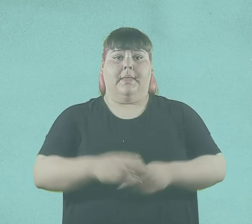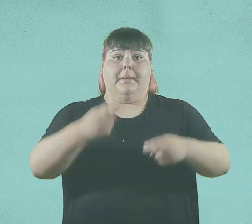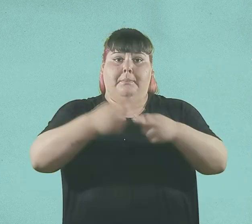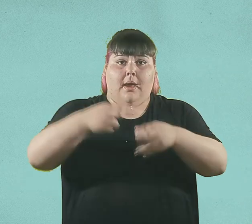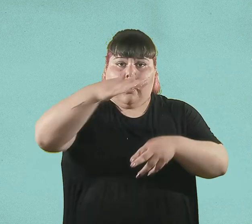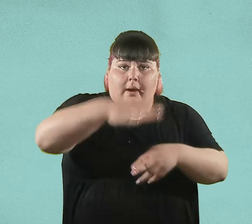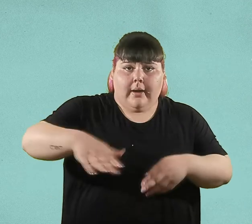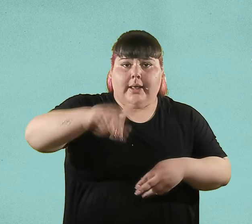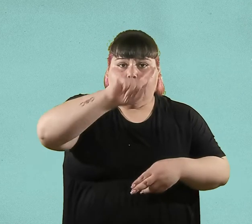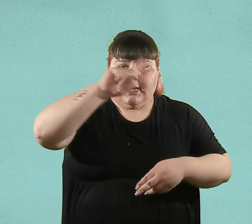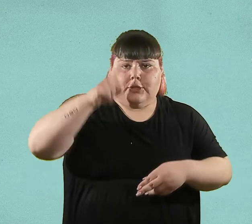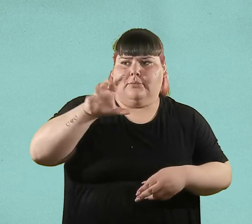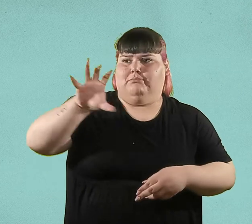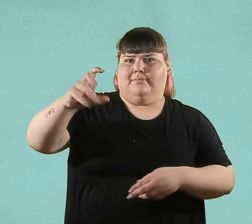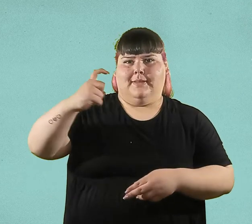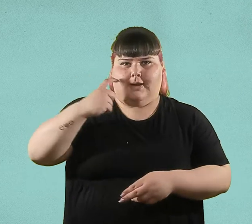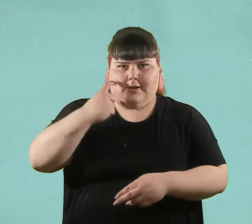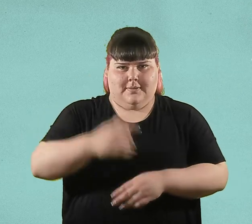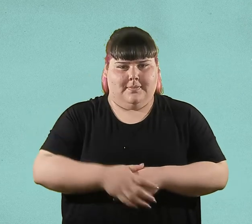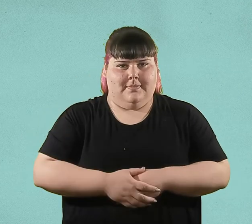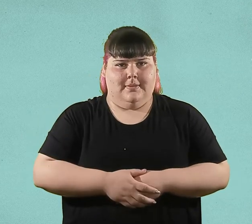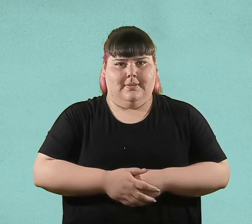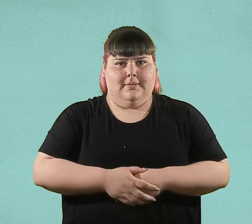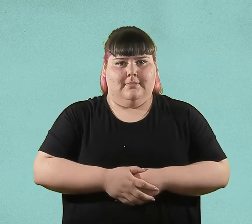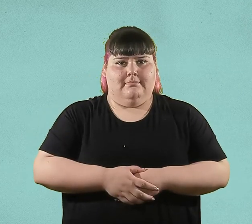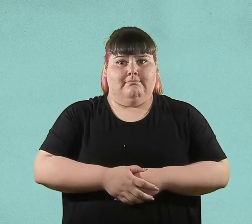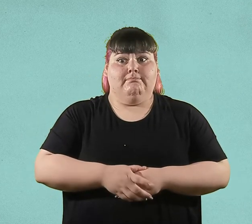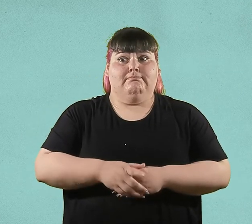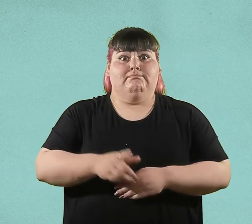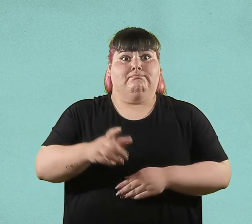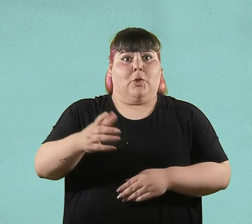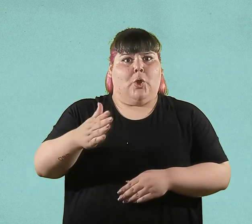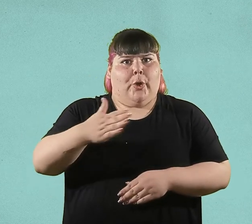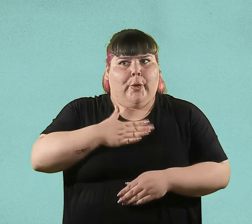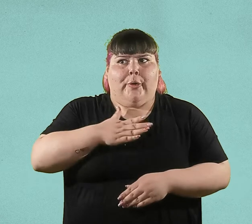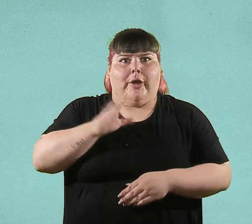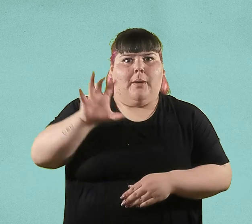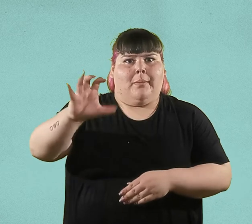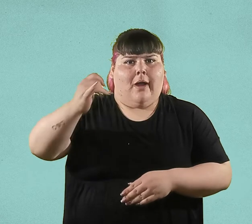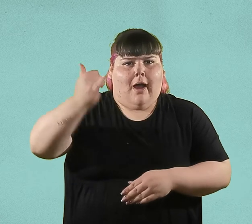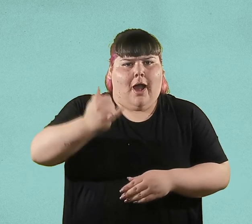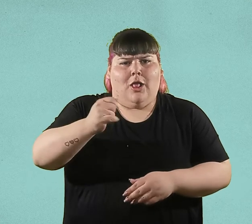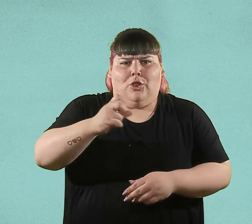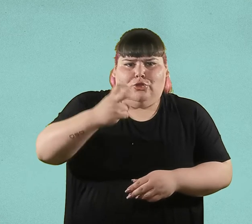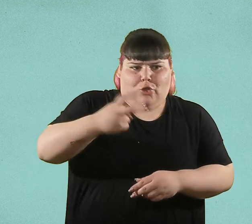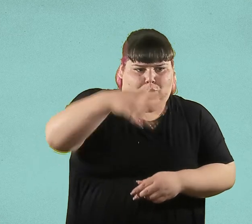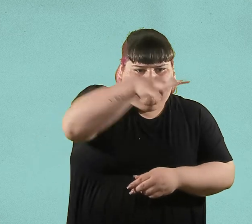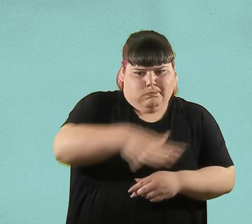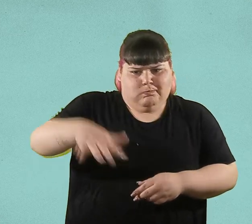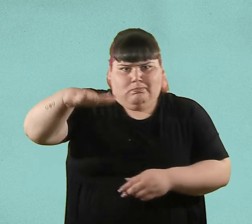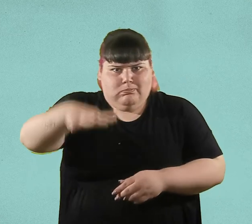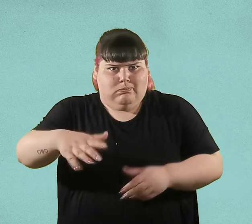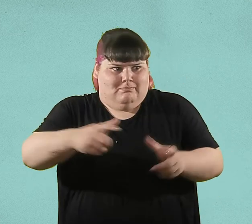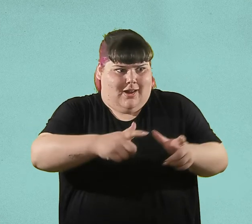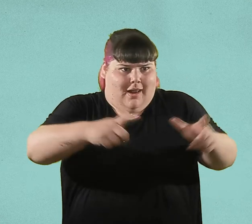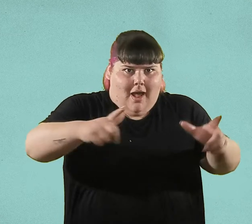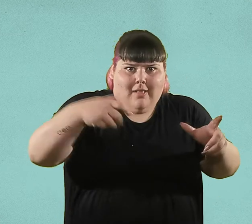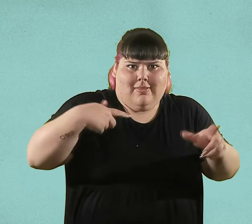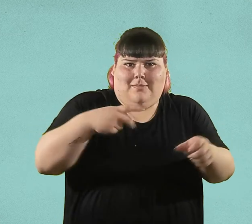Parques nacionales en Entre Ríos. Nuestra provincia cuenta con 2 grandes áreas naturales